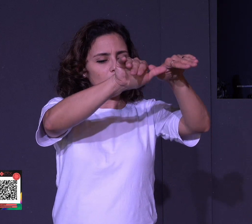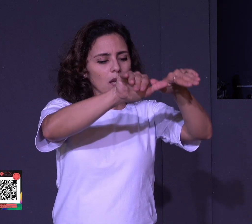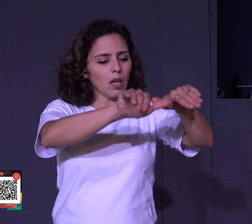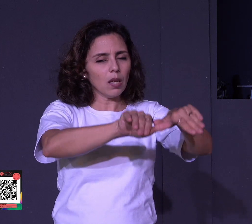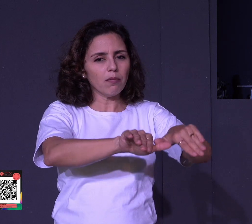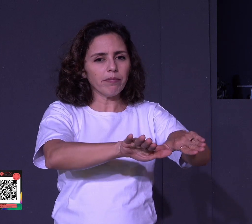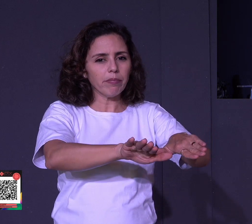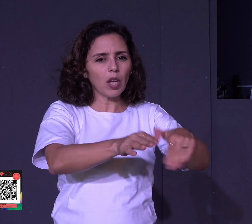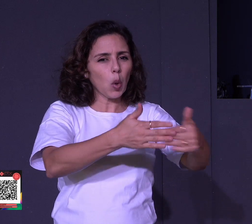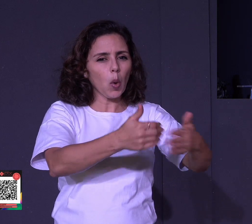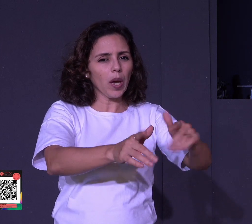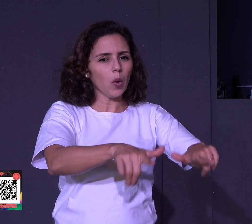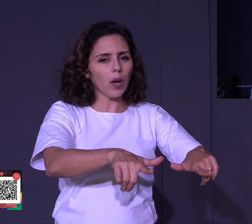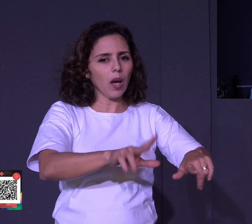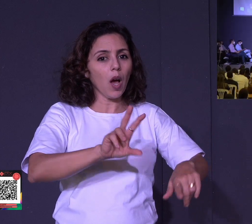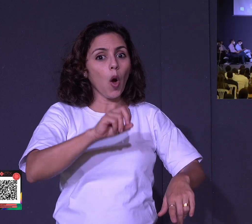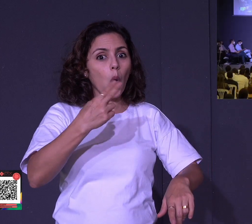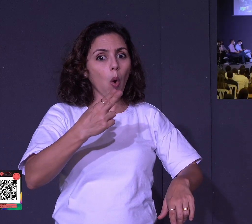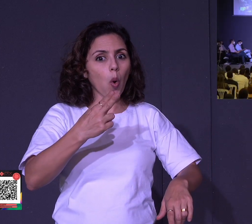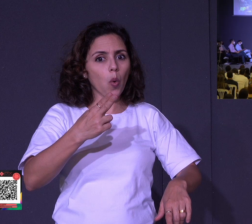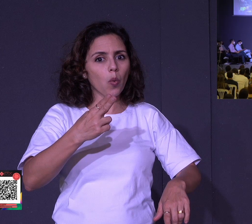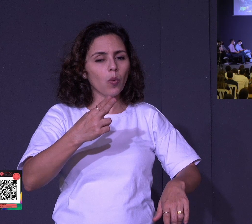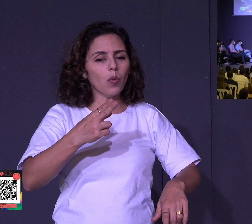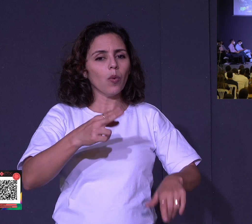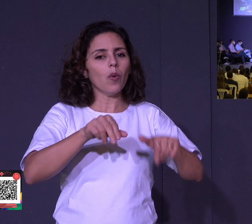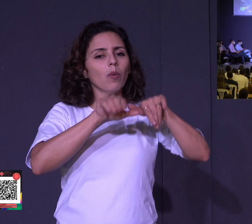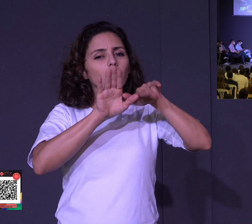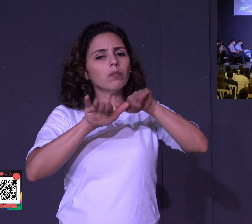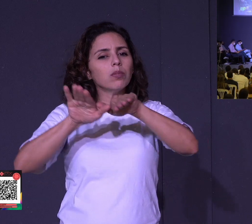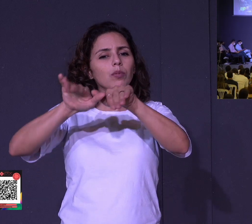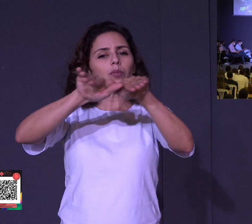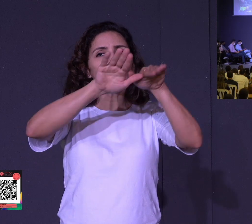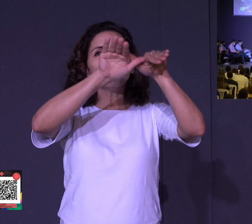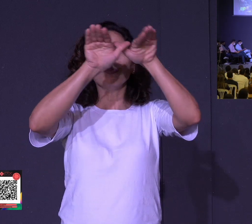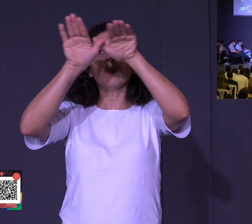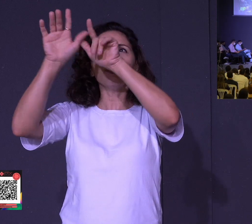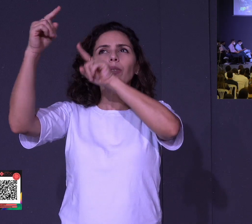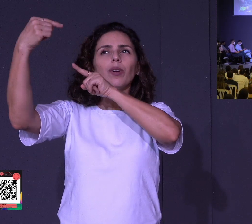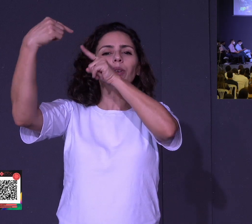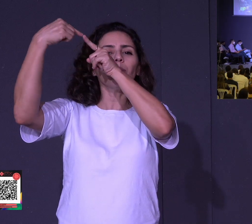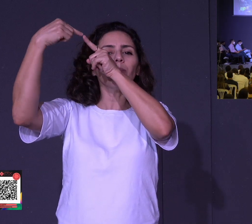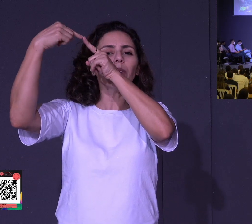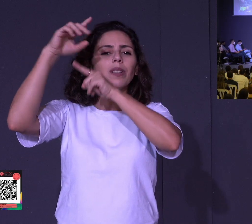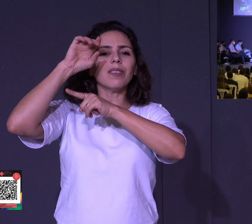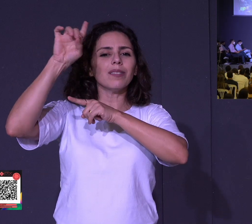Esse é um teste fácil de fazer se formos honestos com nós mesmos. Tome cuidado com a sua